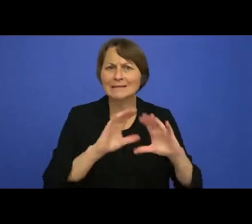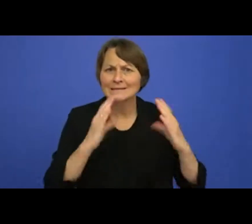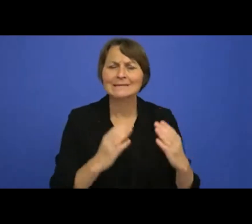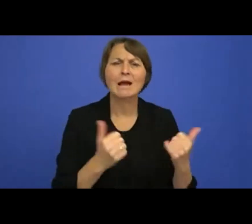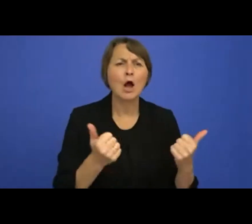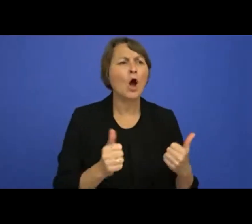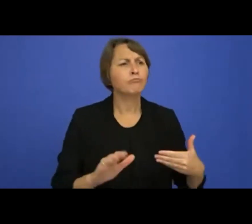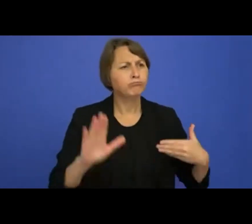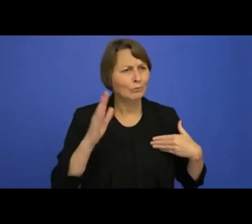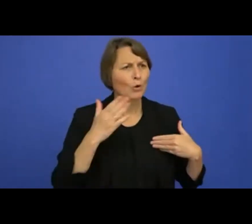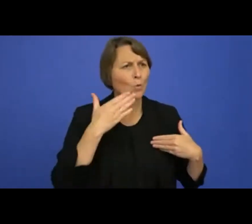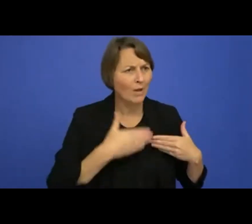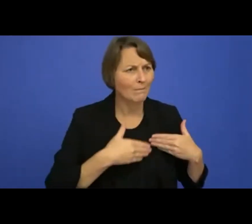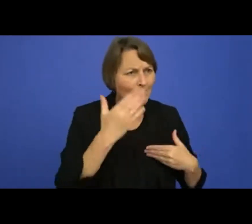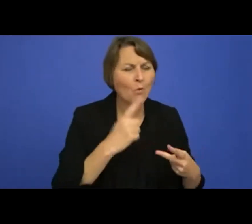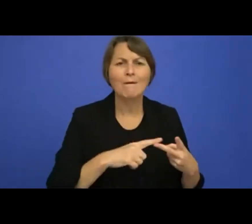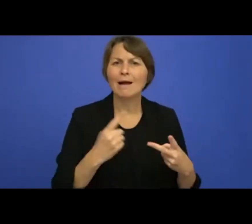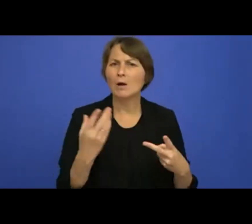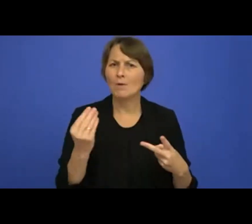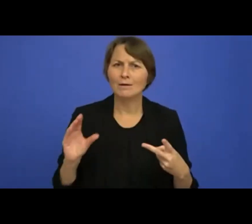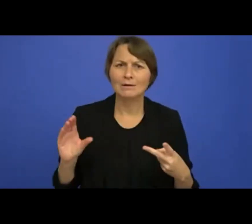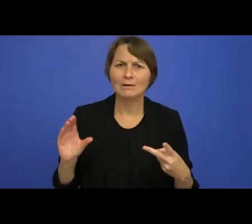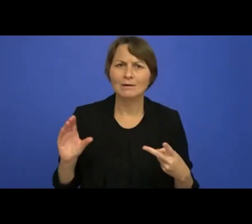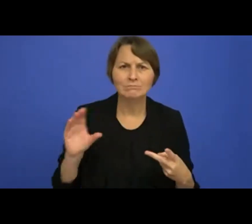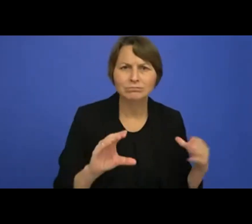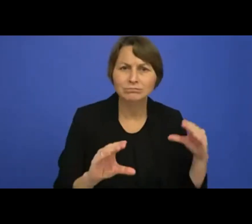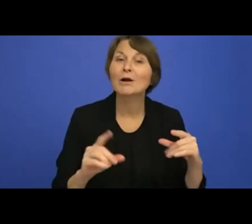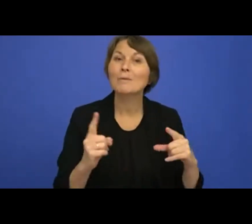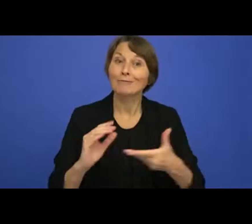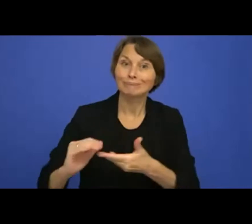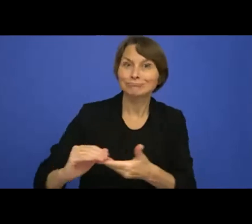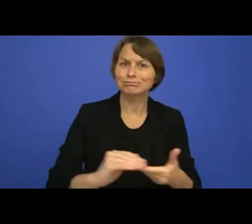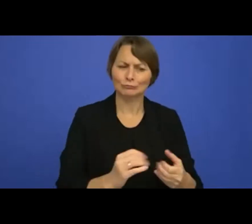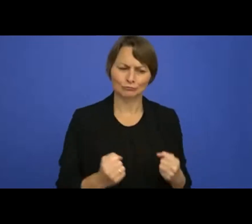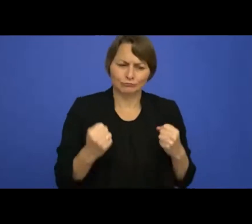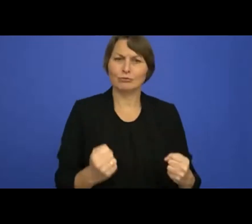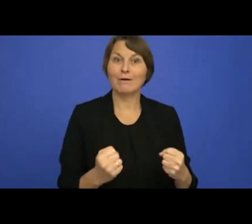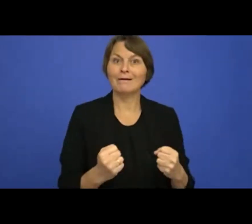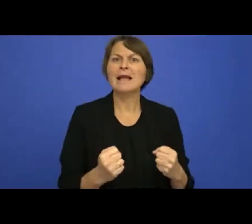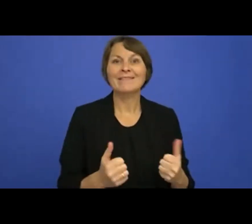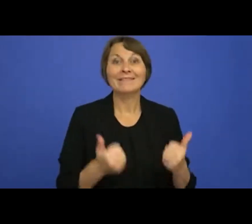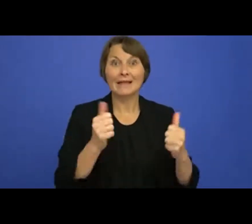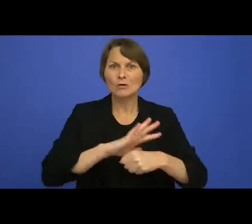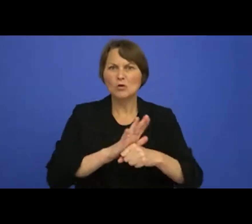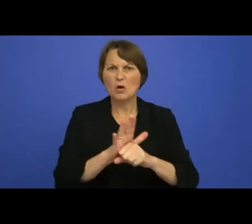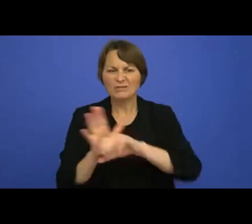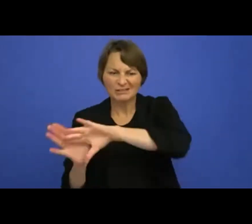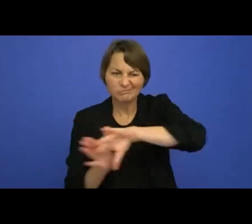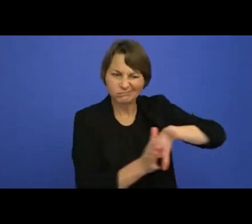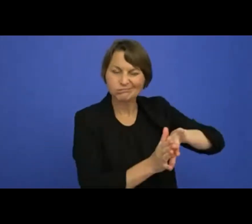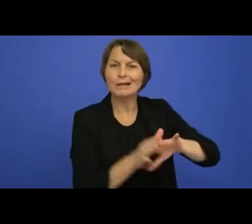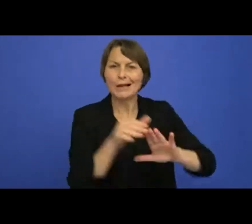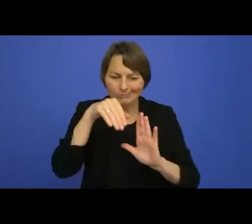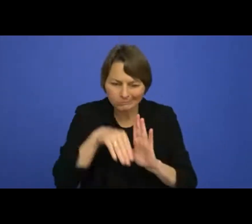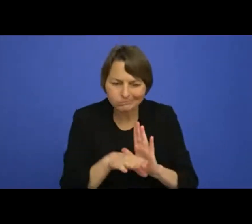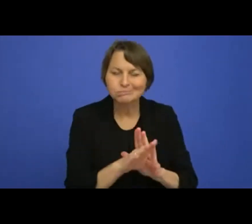local, régional, national sur la mobilisation des ressources, sur la façon de renforcer les efforts collaboratifs pour mieux avancer